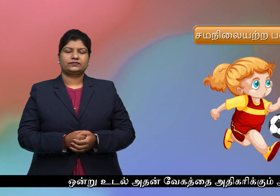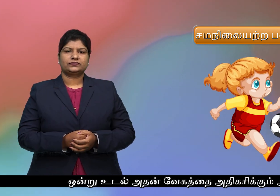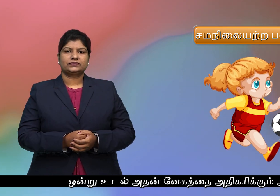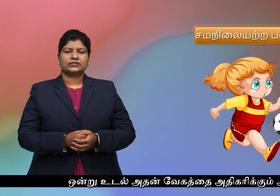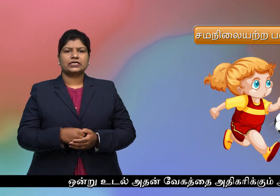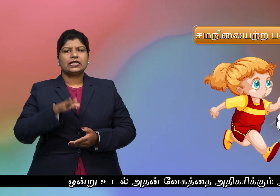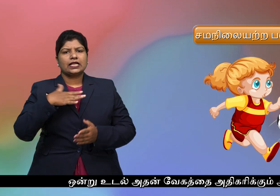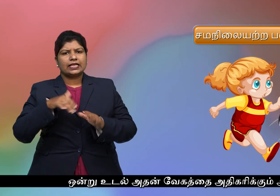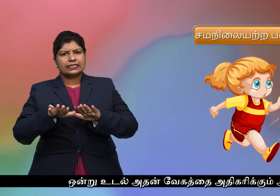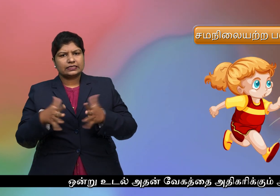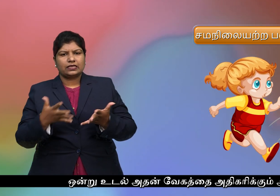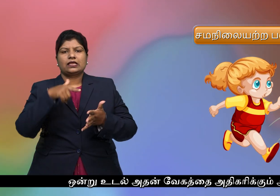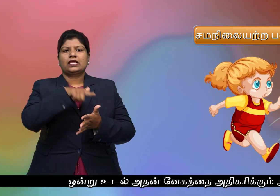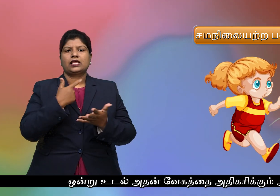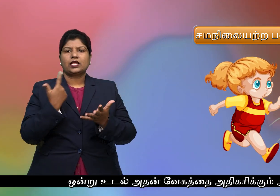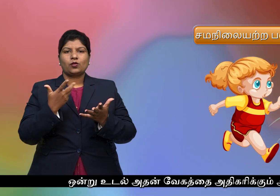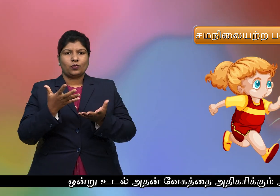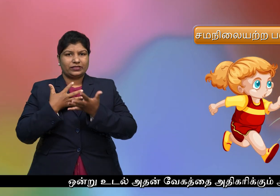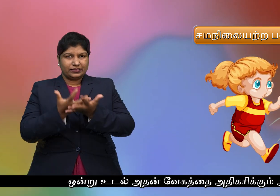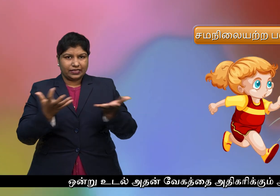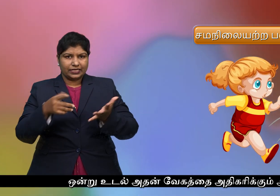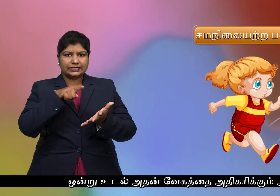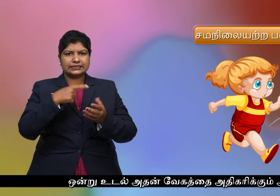ஒன்று, உடல் அதன் வேகத்தை அதிகரிக்கும் அல்லது